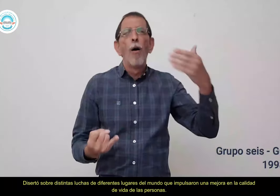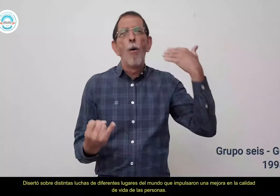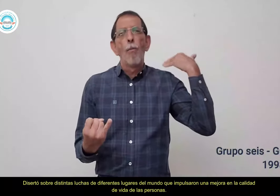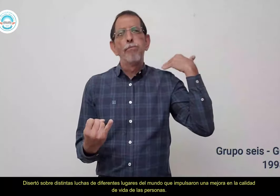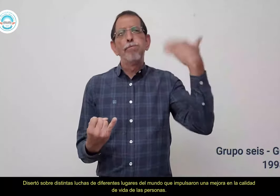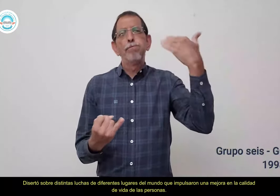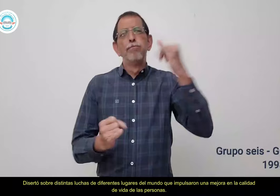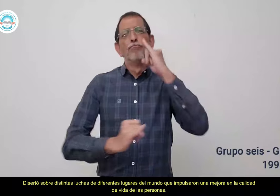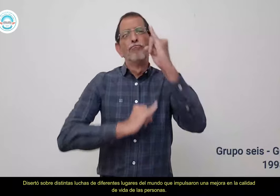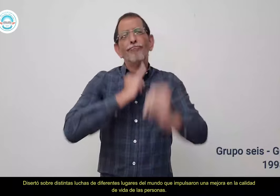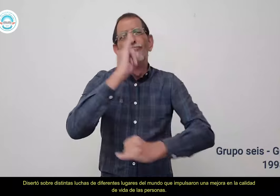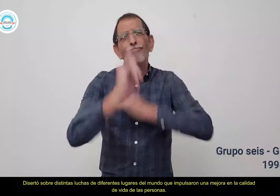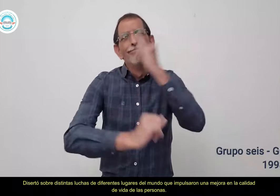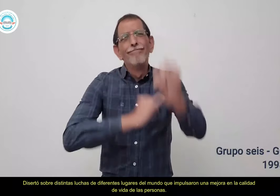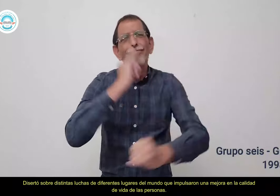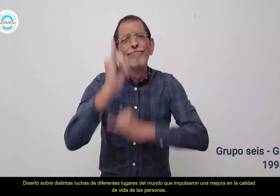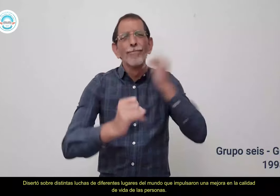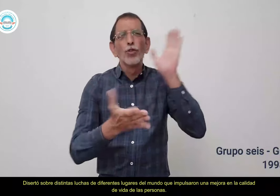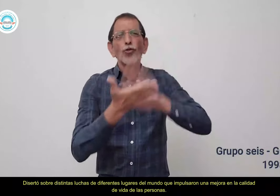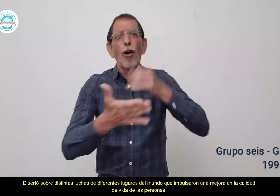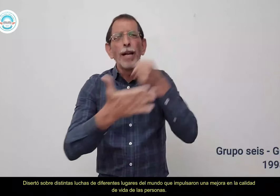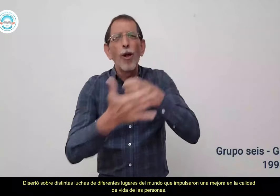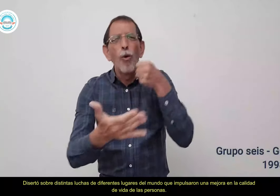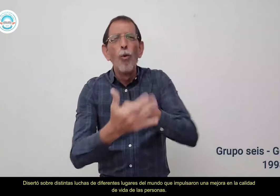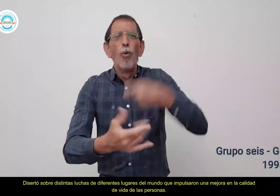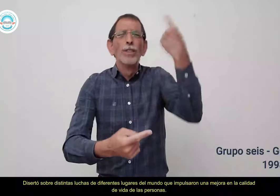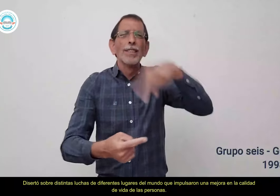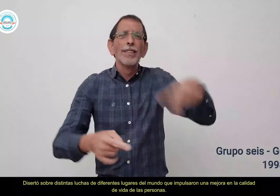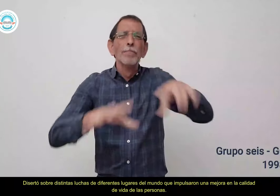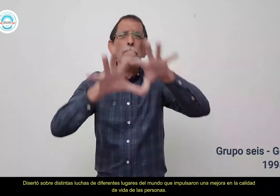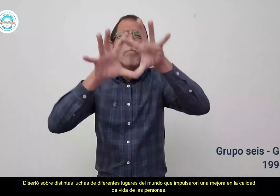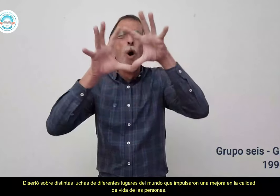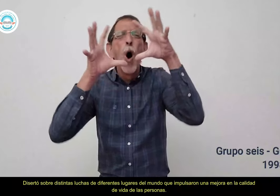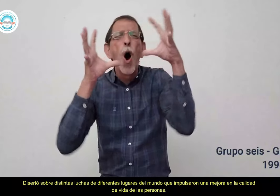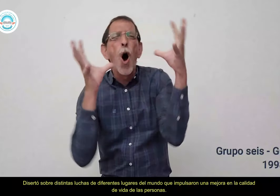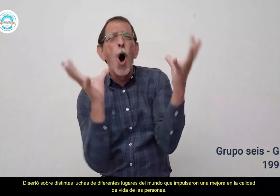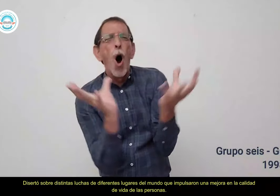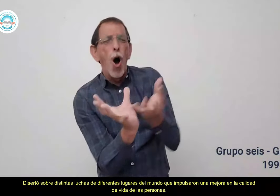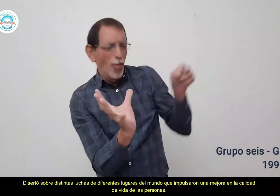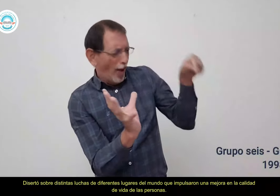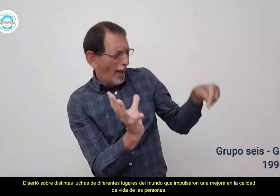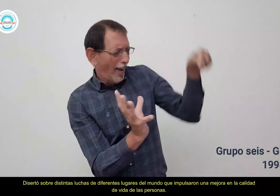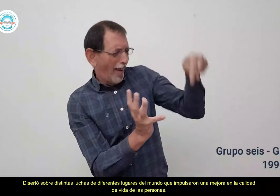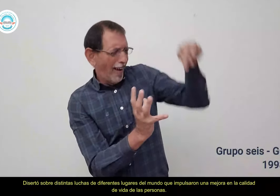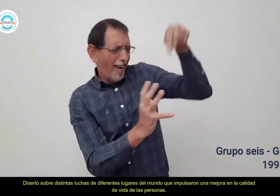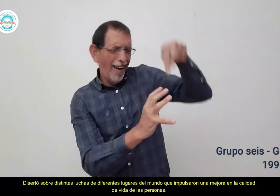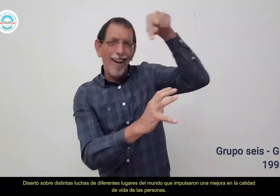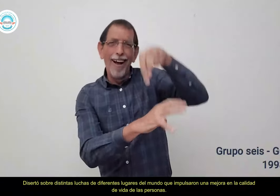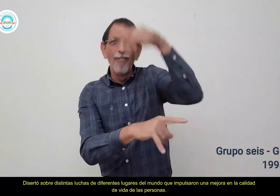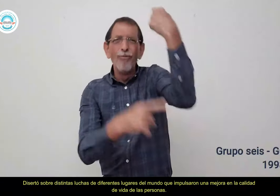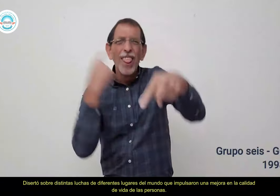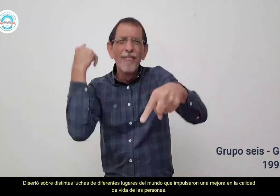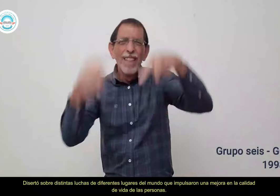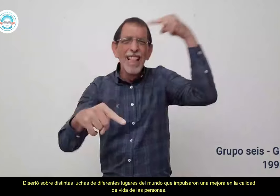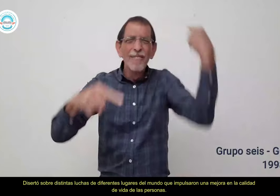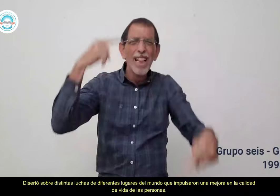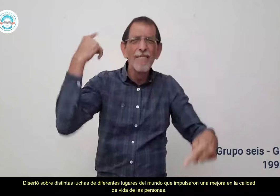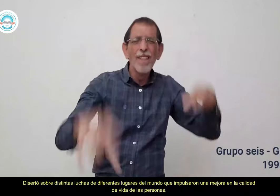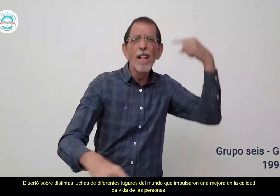y explicó sobre distintas luchas de diferentes lugares del mundo que impulsaron una mejora